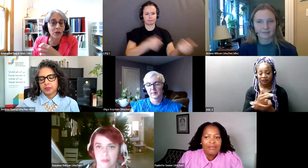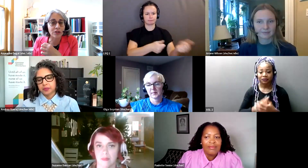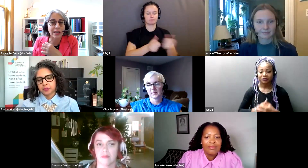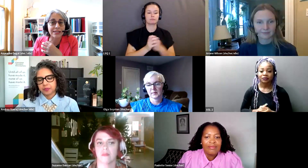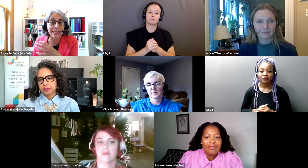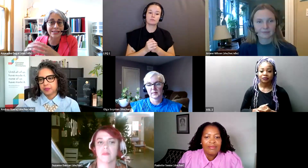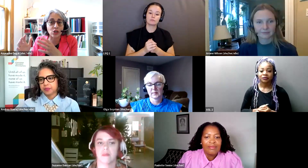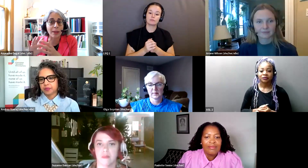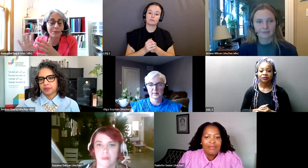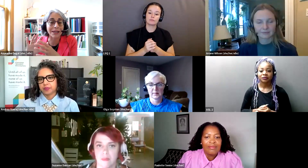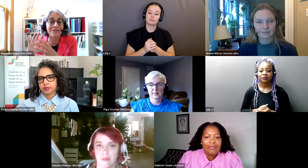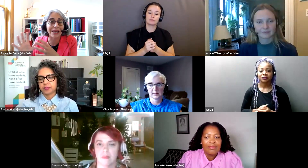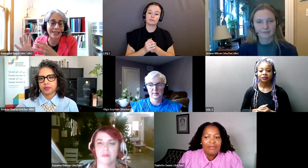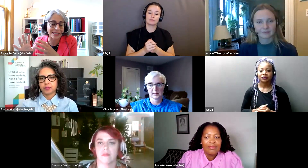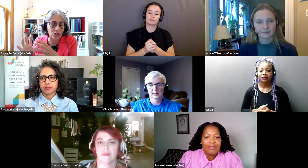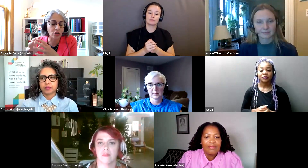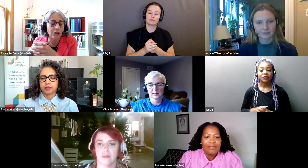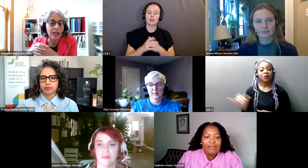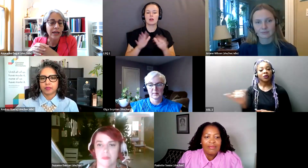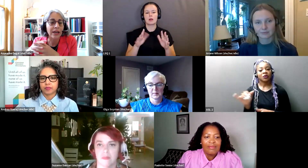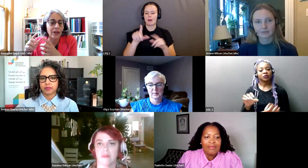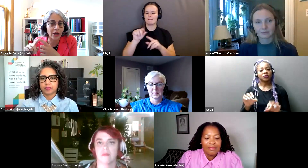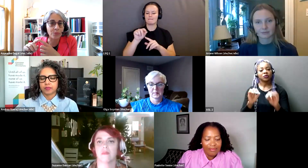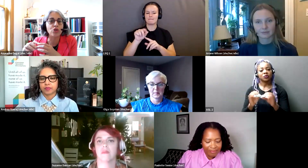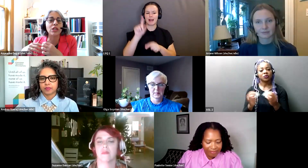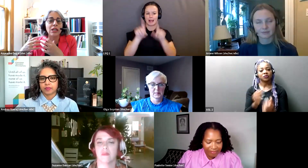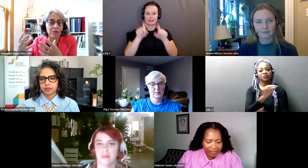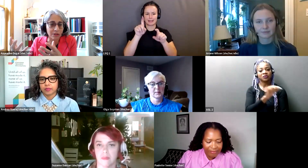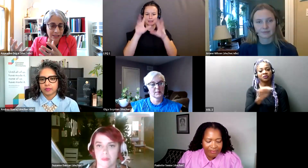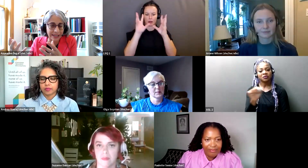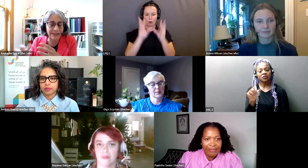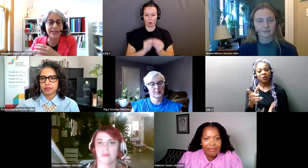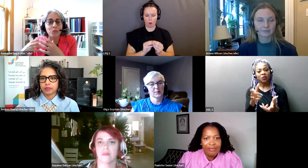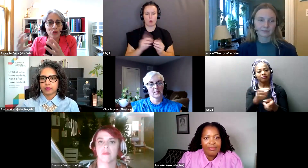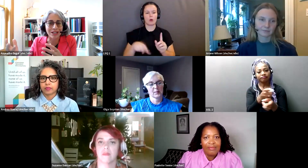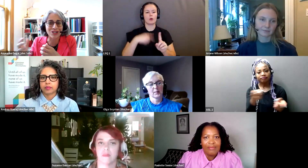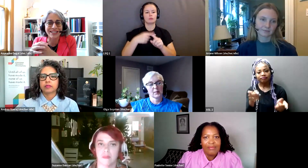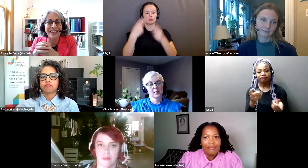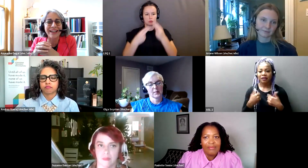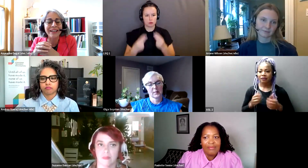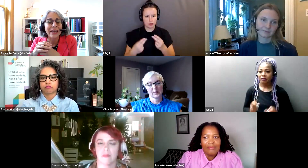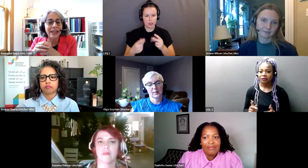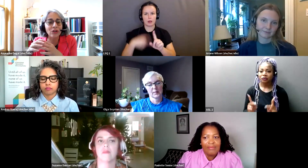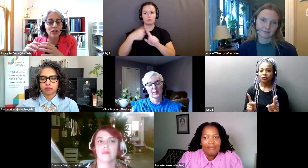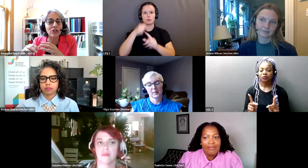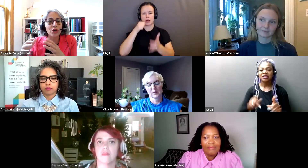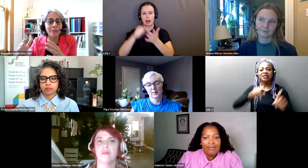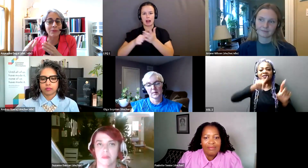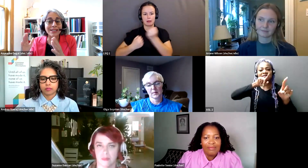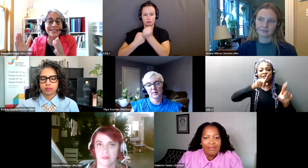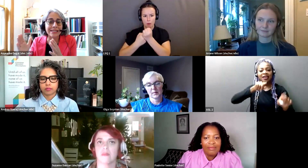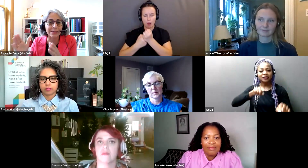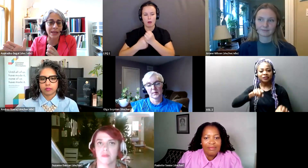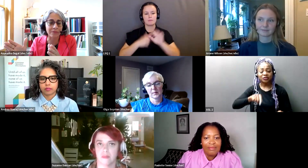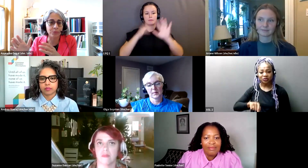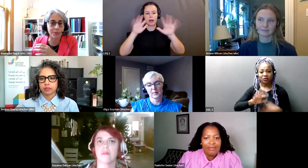de répondre à ces questions, à peu près 20 questions, un budget, des lettres d'appui, etc. Et on donne